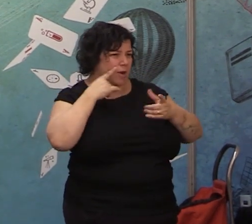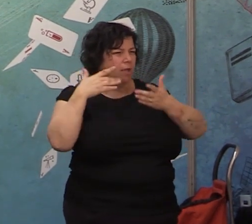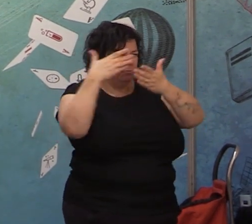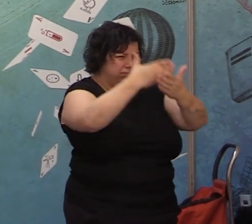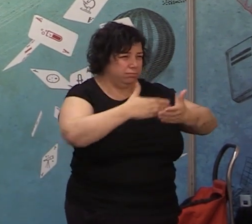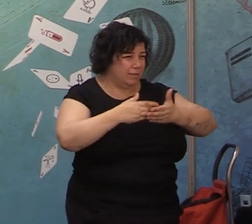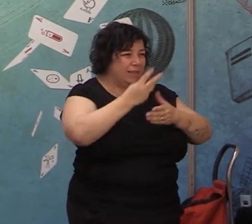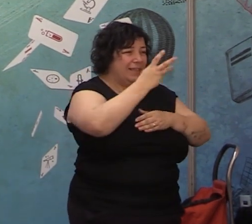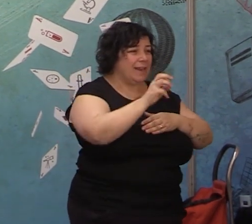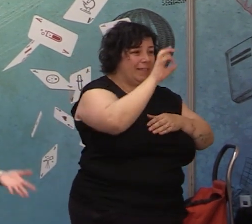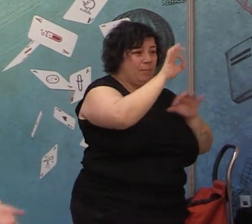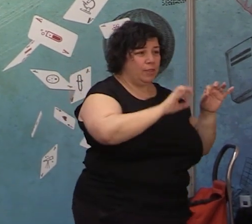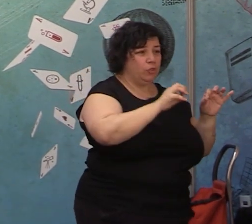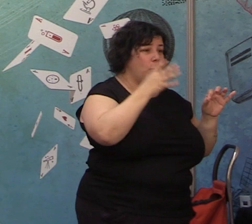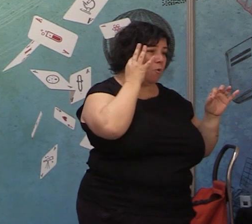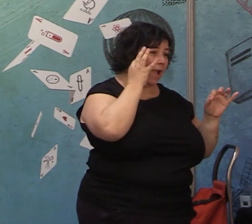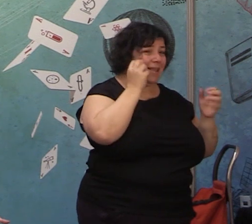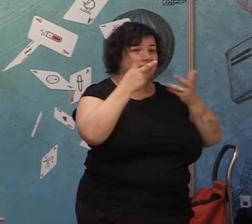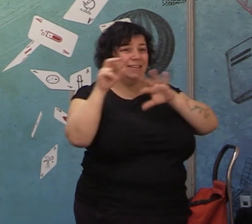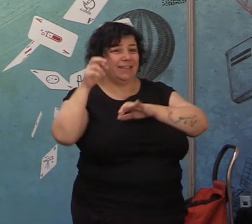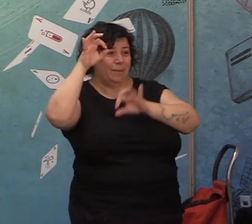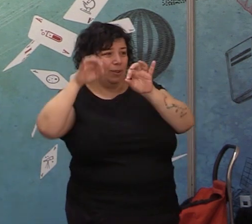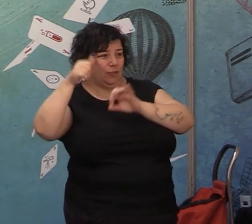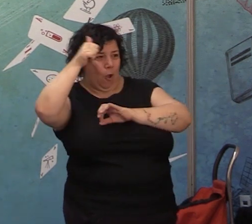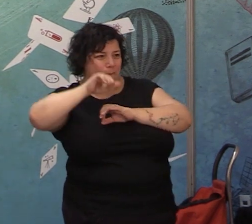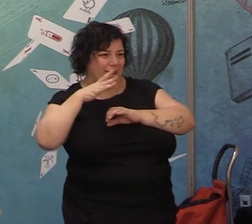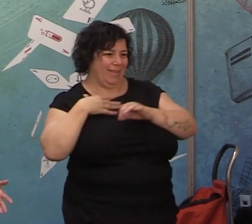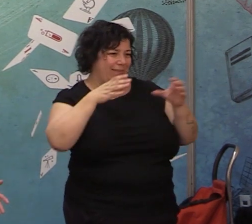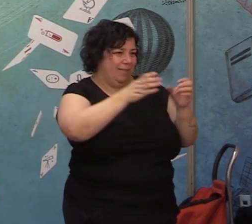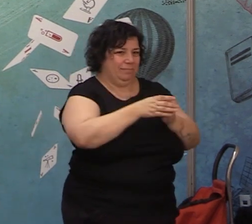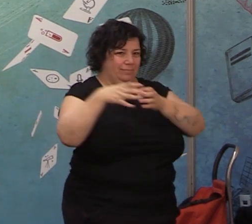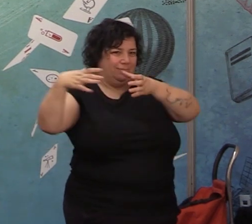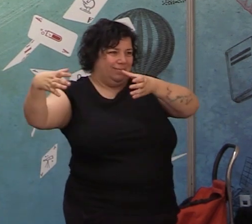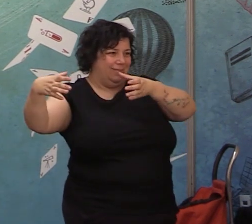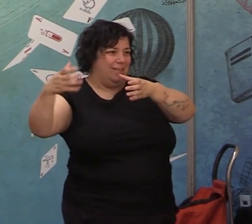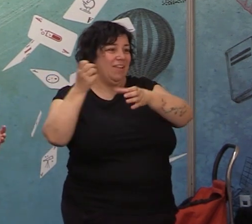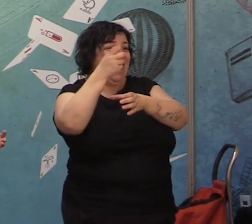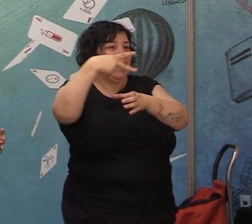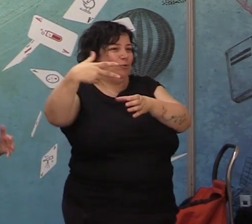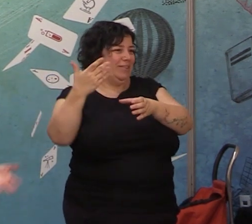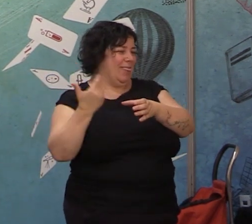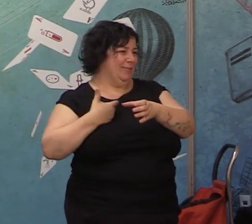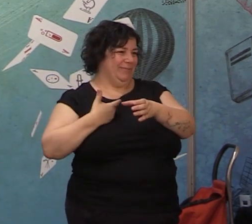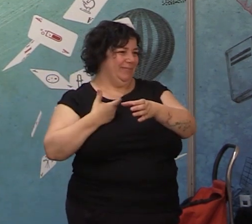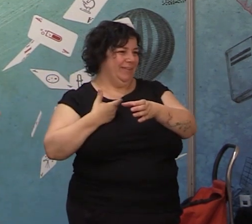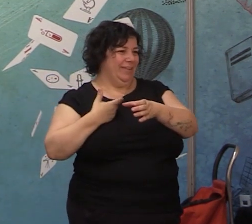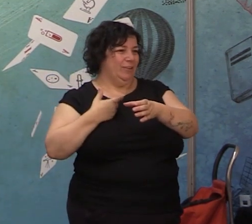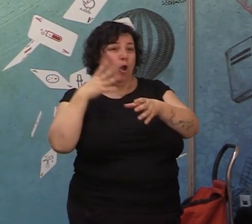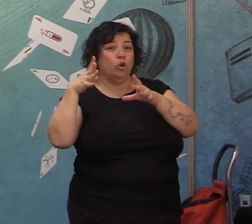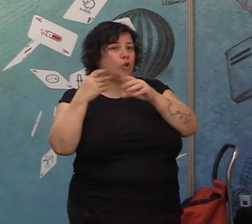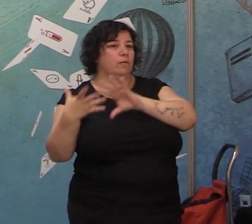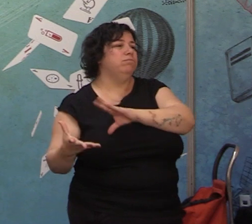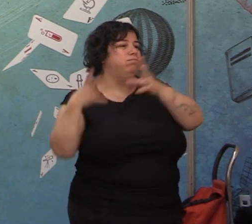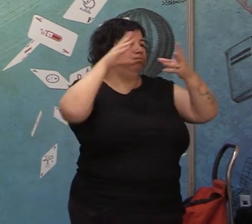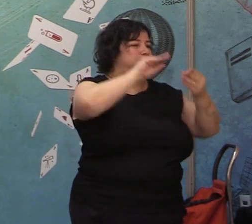el 30% son mujeres y el 70% son hombres. Y esos resultados nosotros los estamos extrapolando a